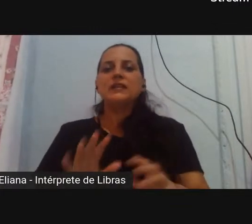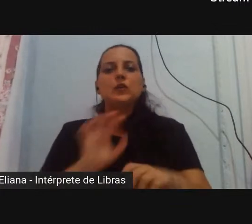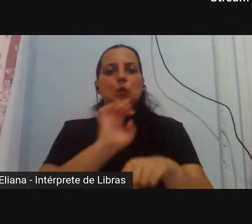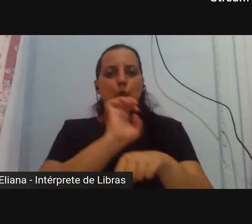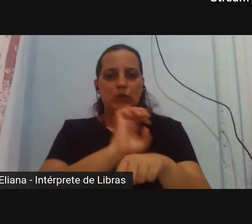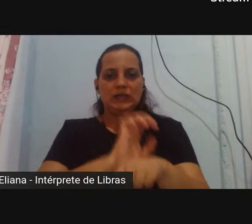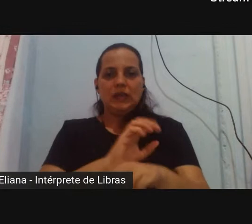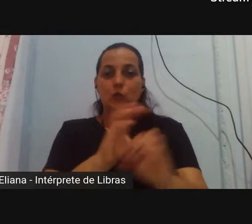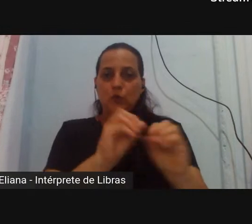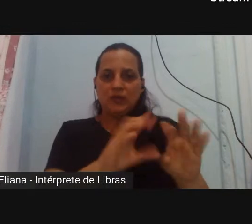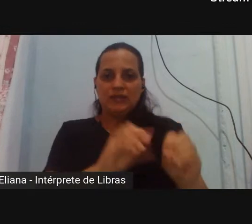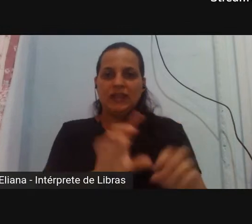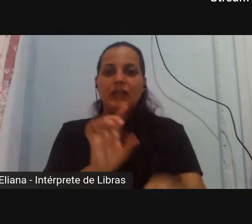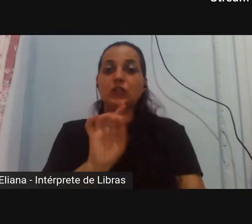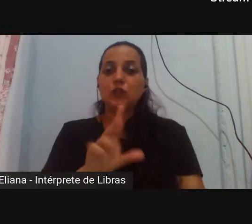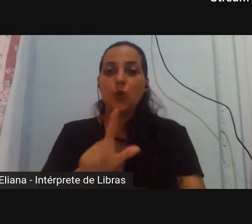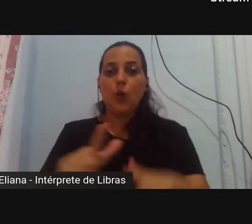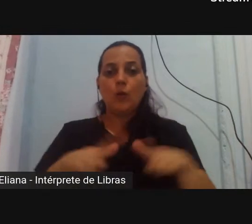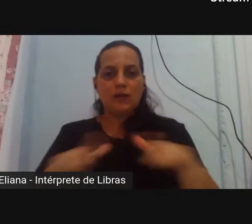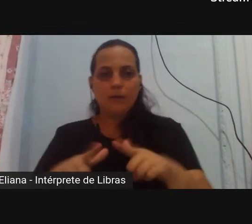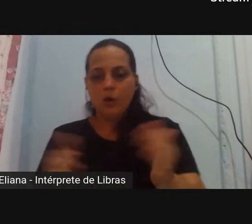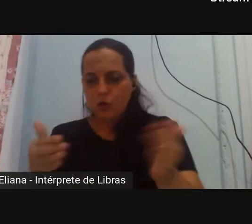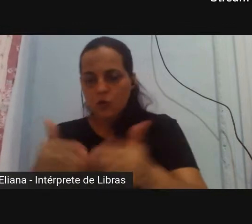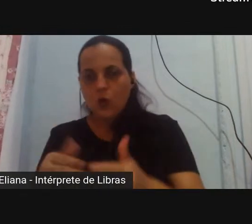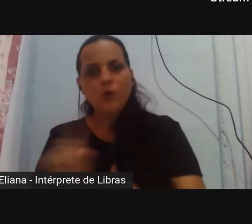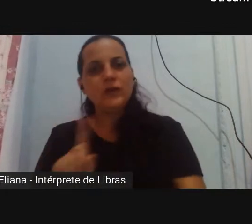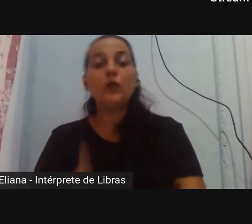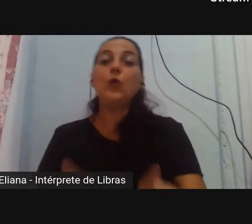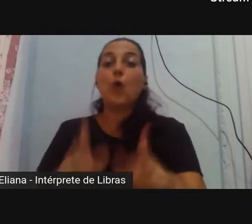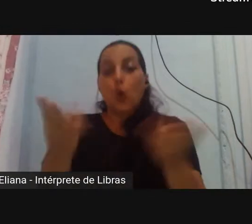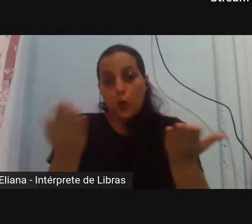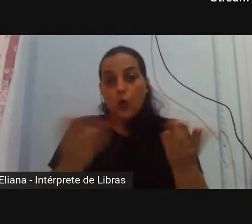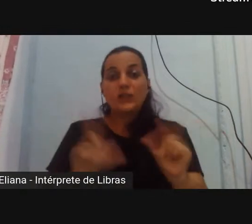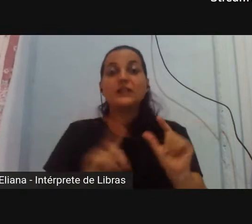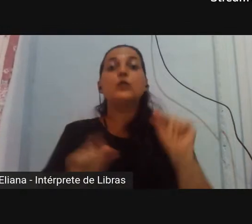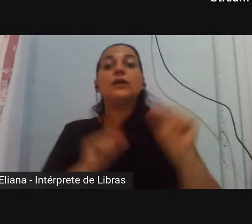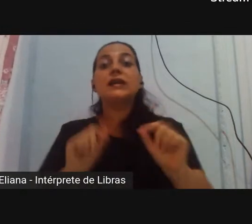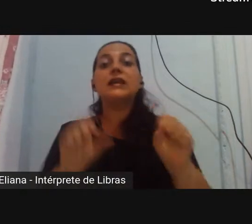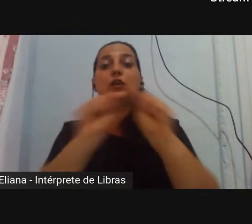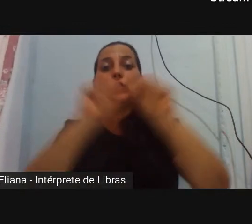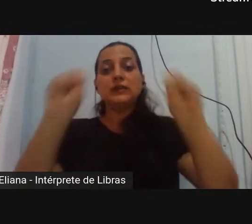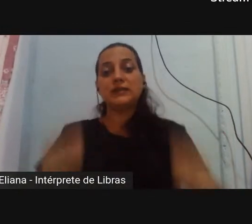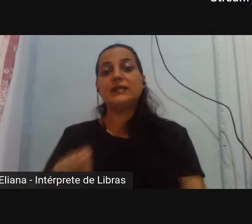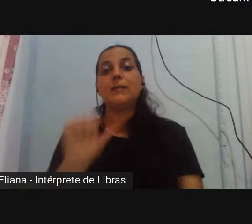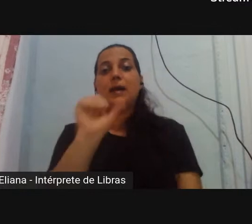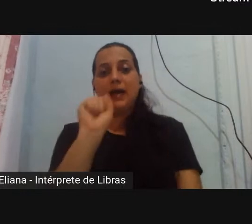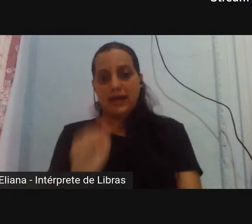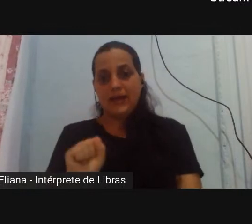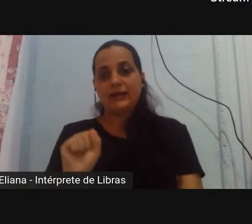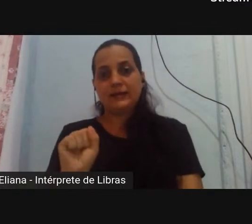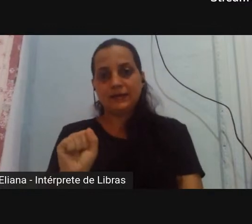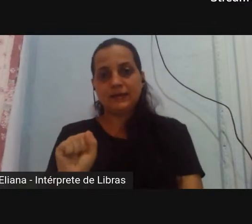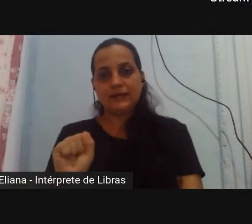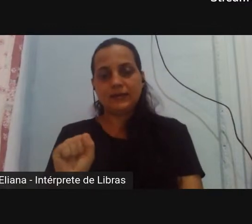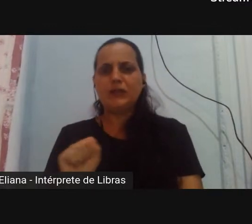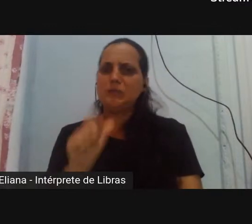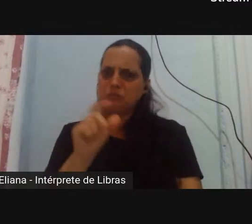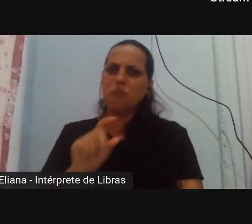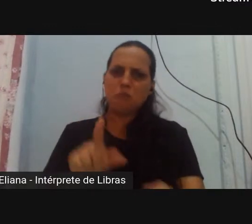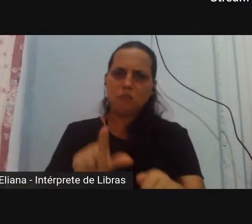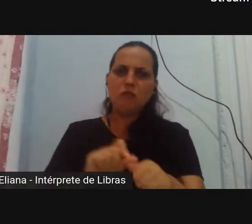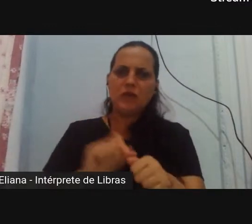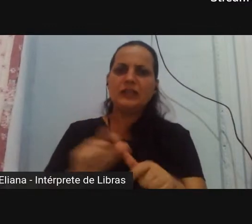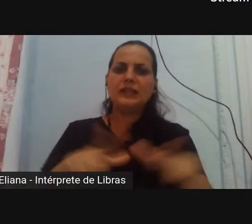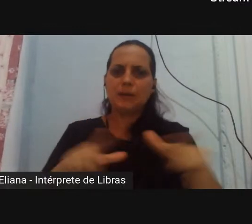Podemos ver o sistema S, que faz até um bom trabalho, que é evidente, o sistema S tem um